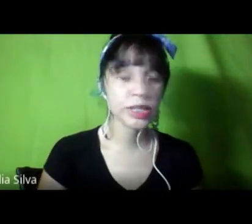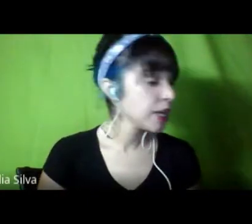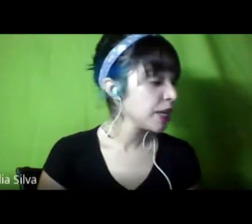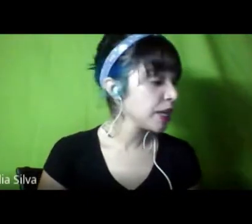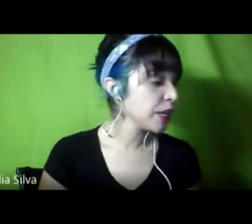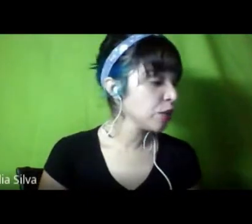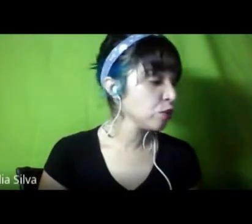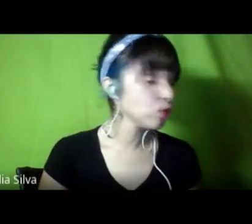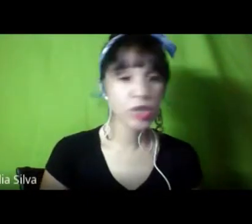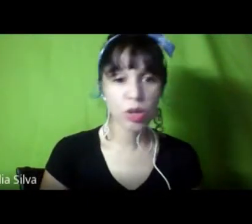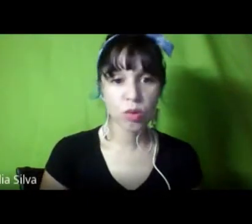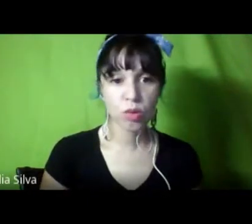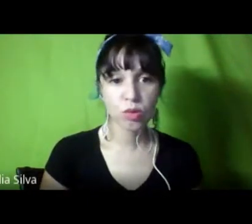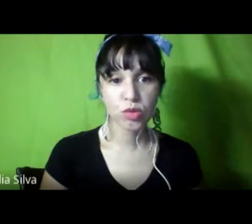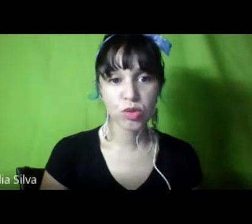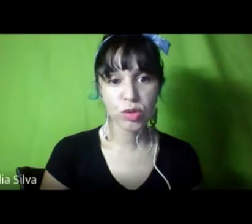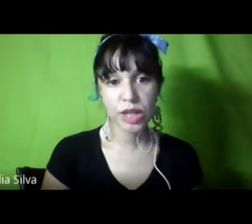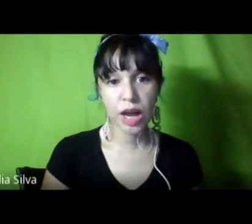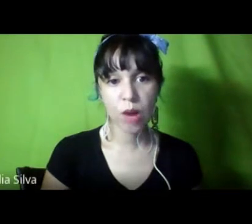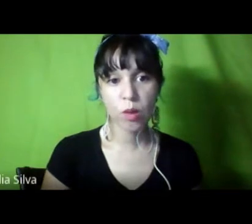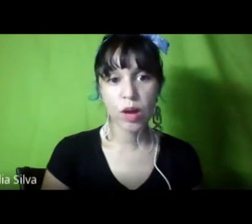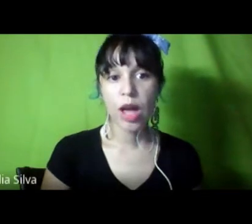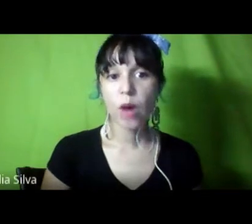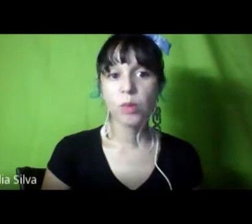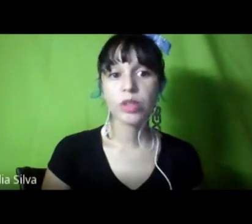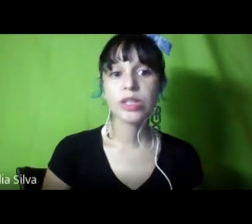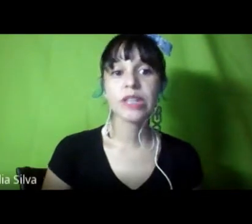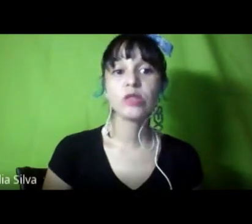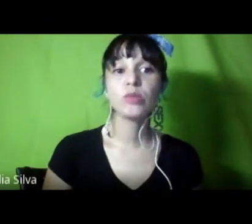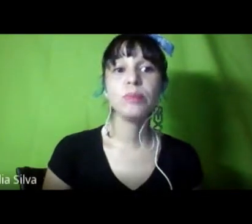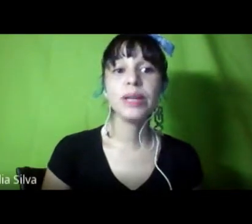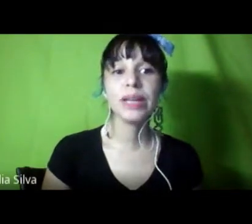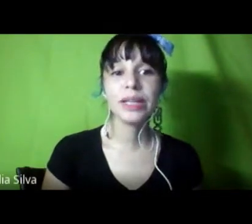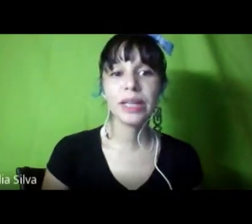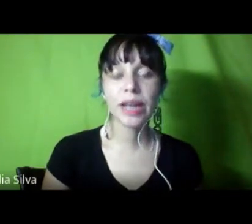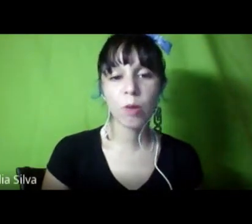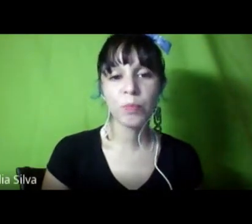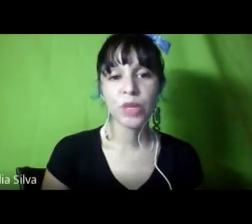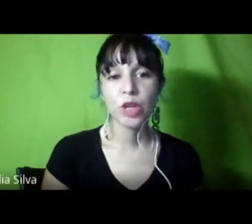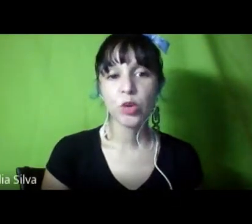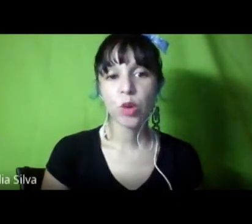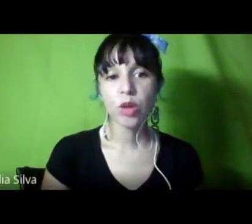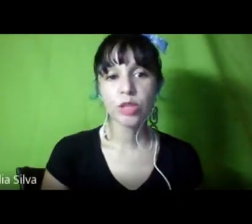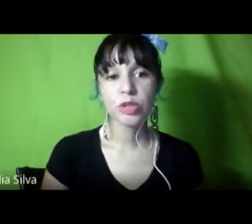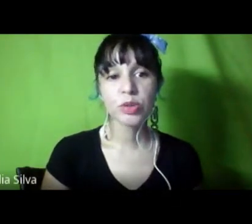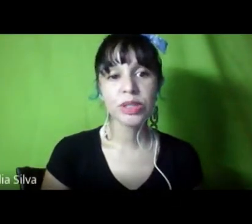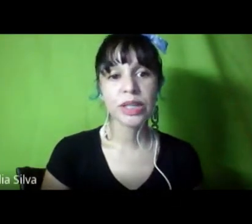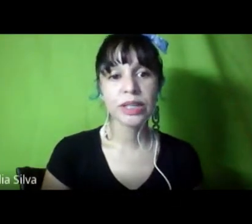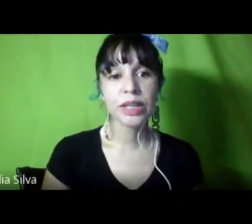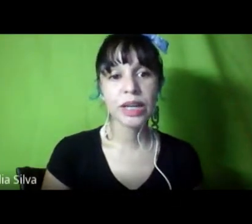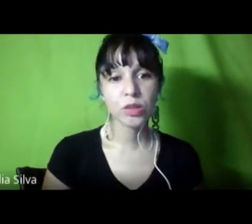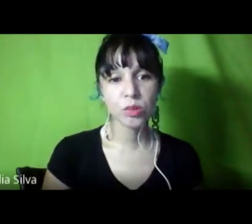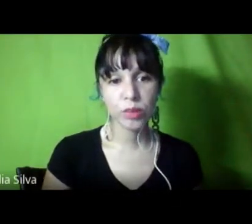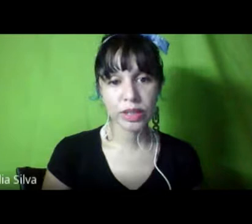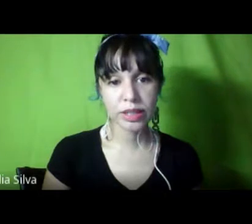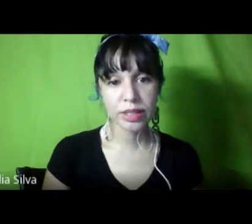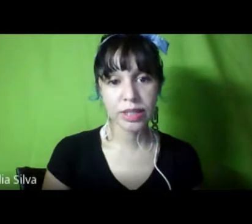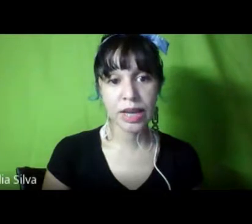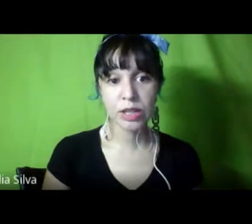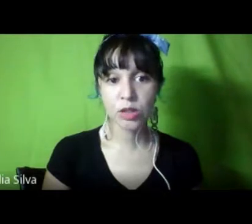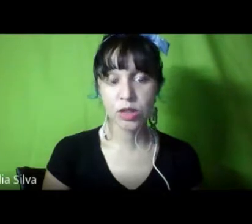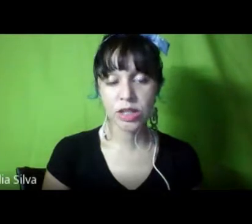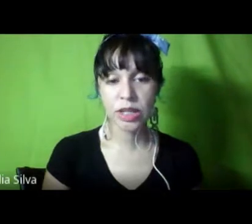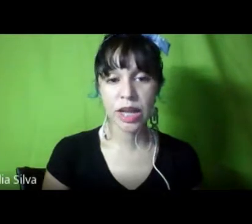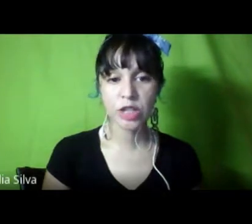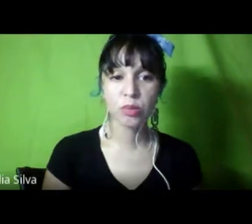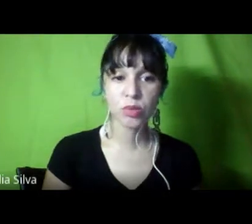diz: inclusão social é um processo bilateral no qual as pessoas ainda excluídas e